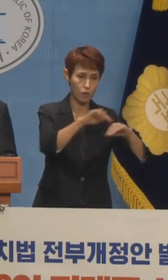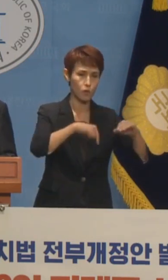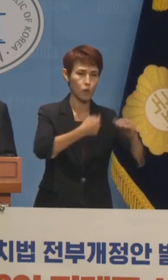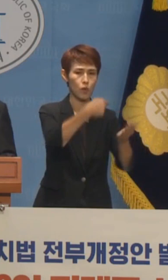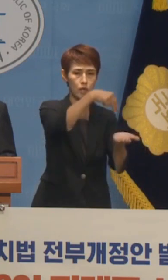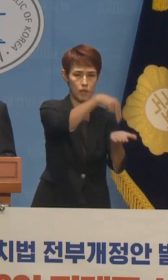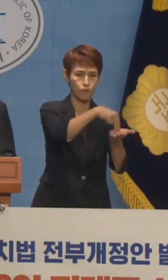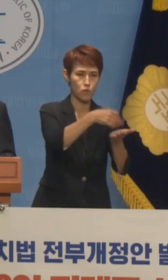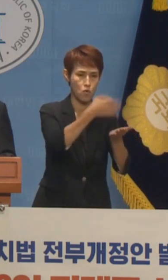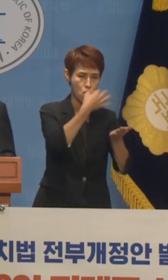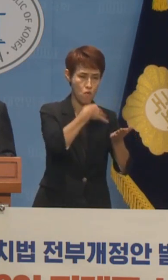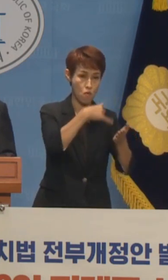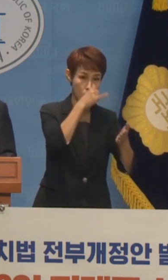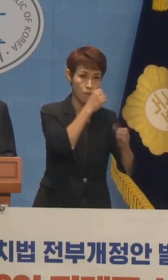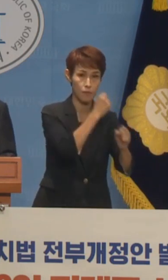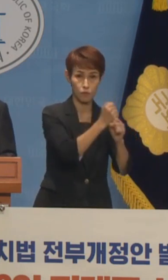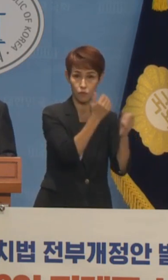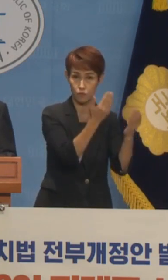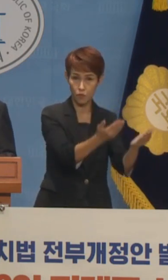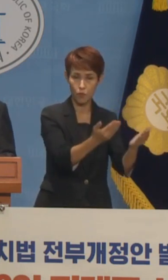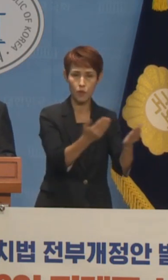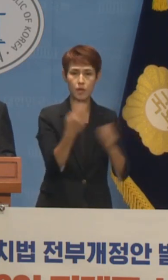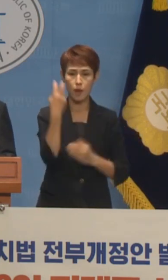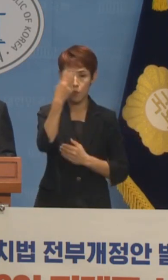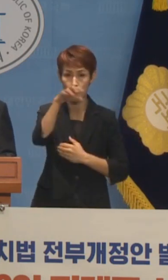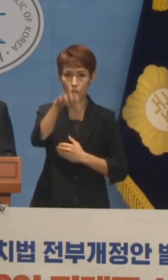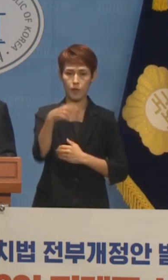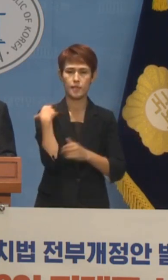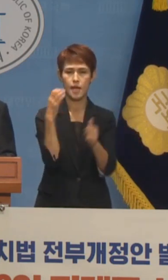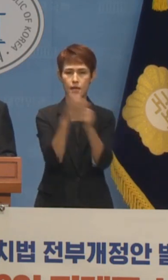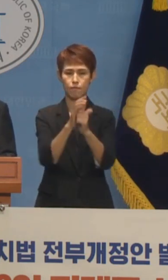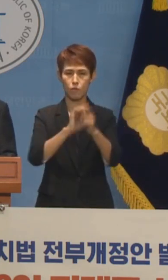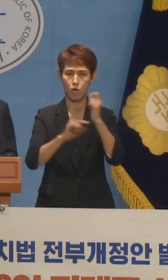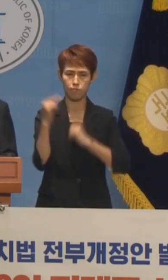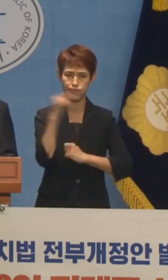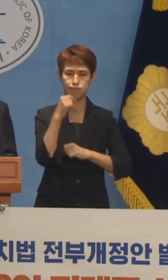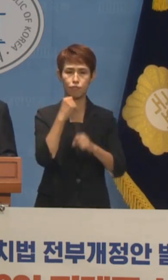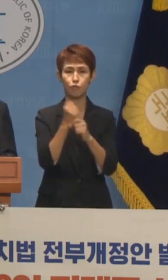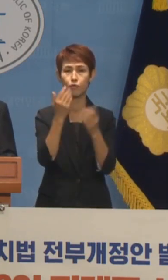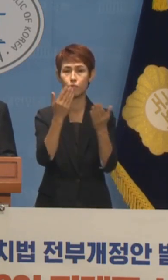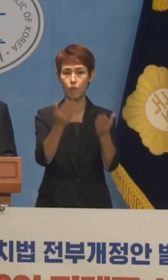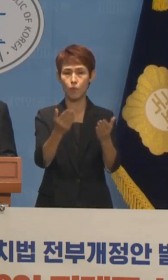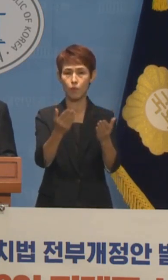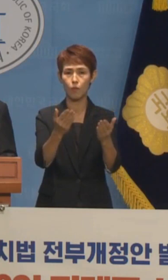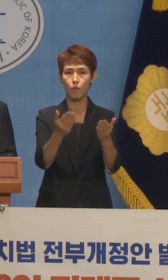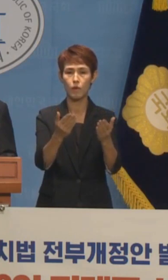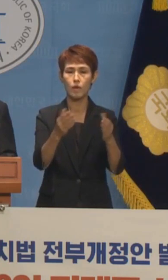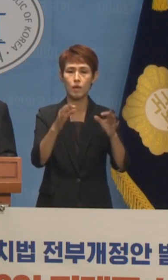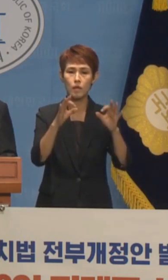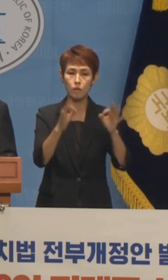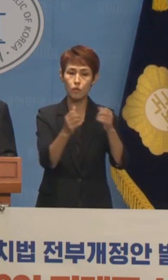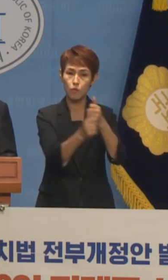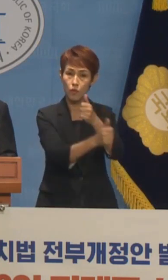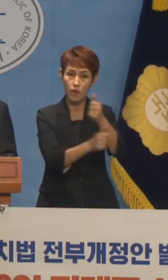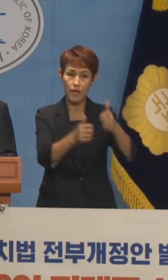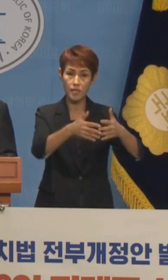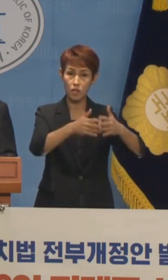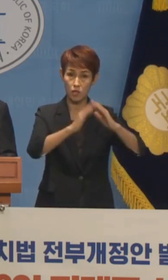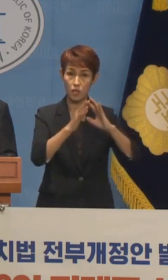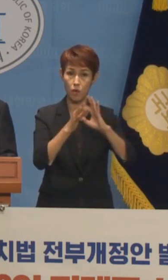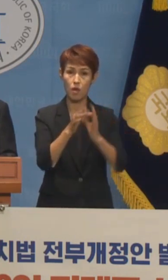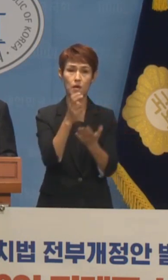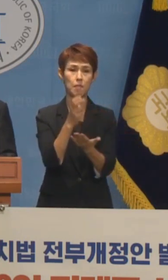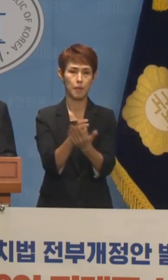효율성을 확보하고 금융 감독 기관의 책임을 강화하기 위해서 금융위원회의 설치 및 설치 등에 관한